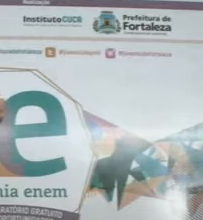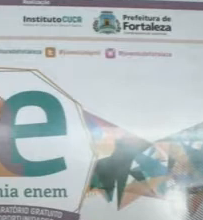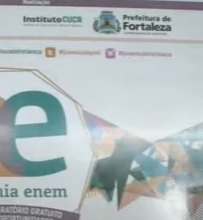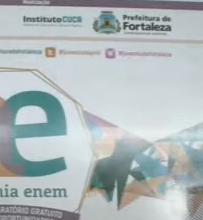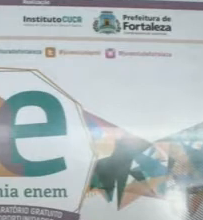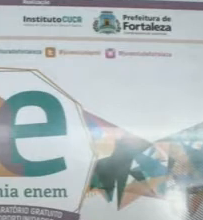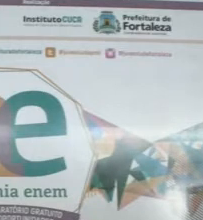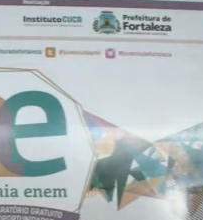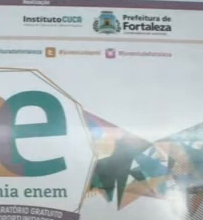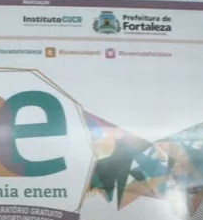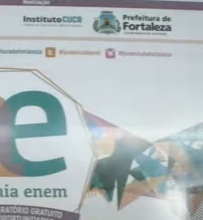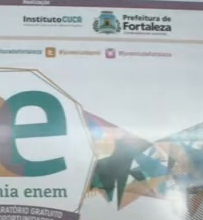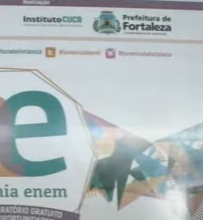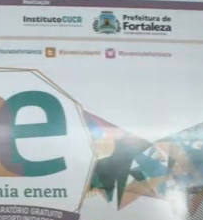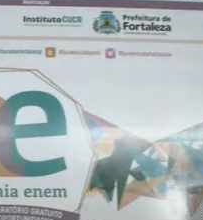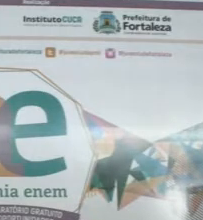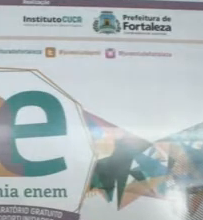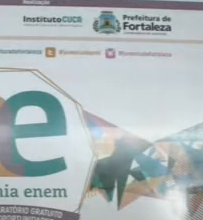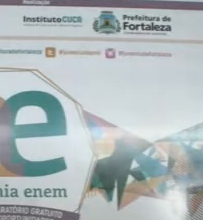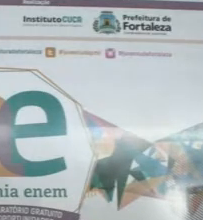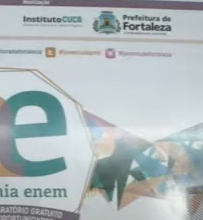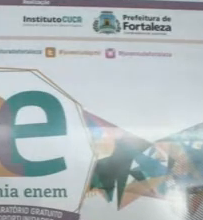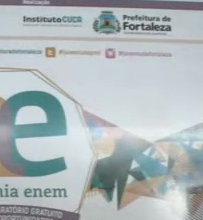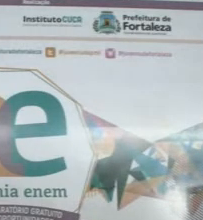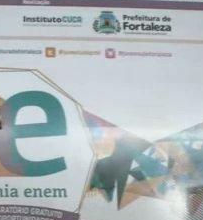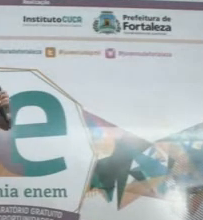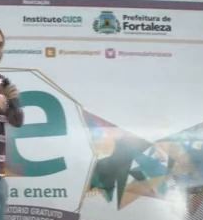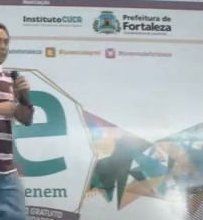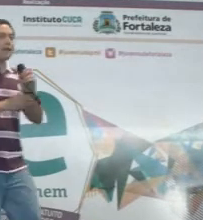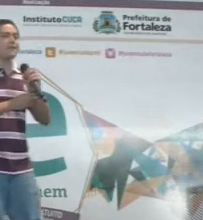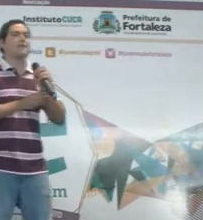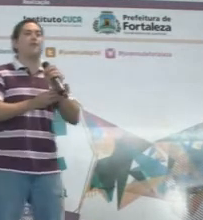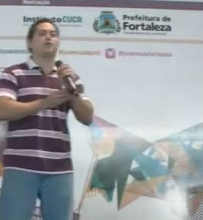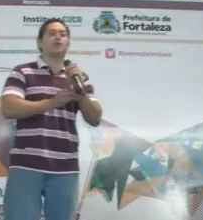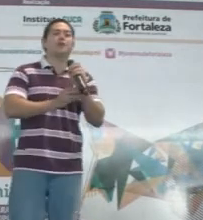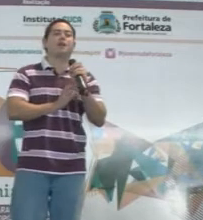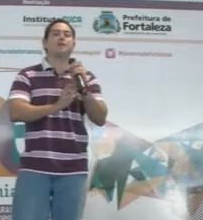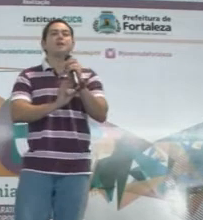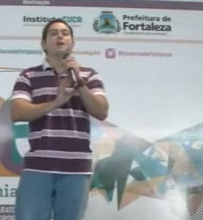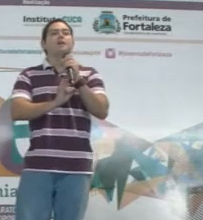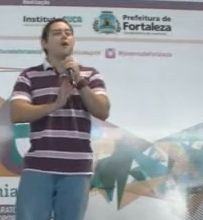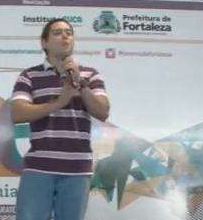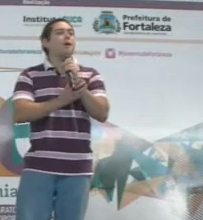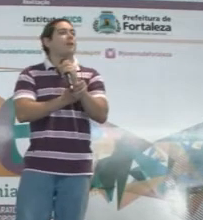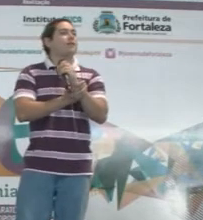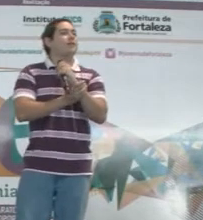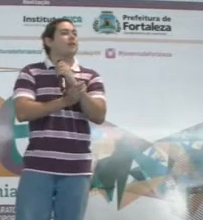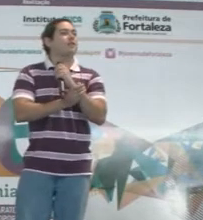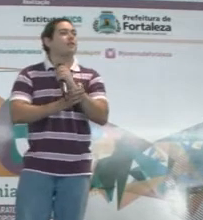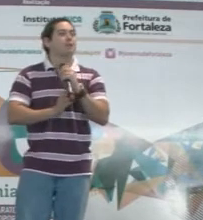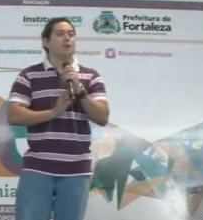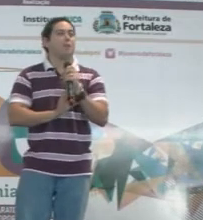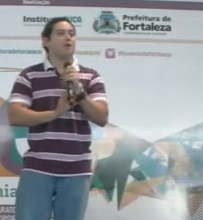única. Não. A gente tem revoluções inglesas. Essas revoluções inglesas derrubaram